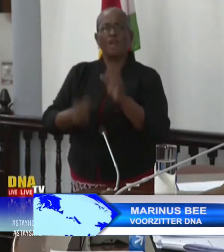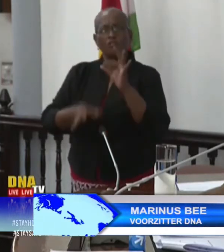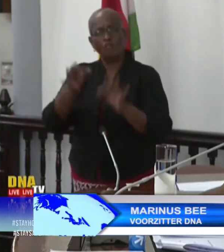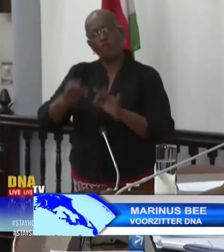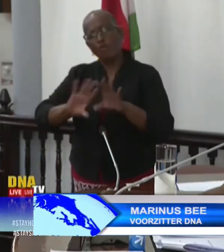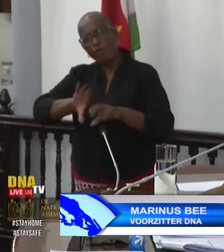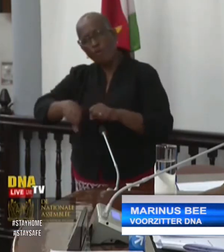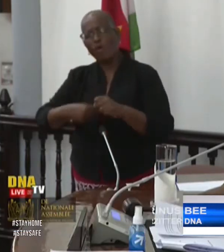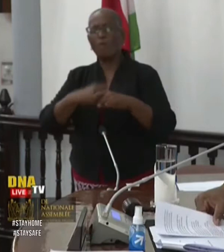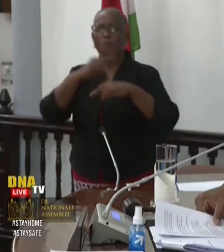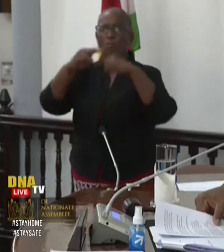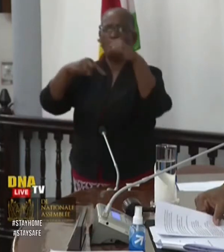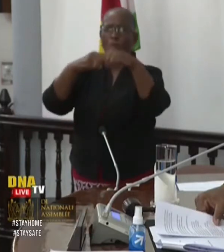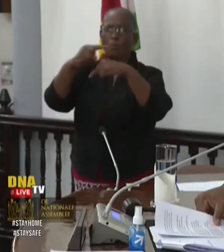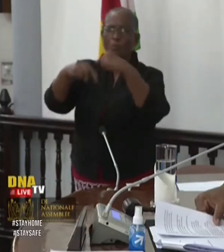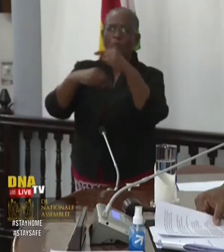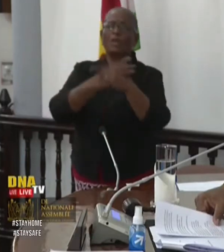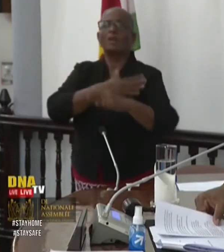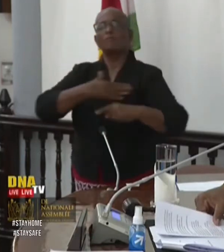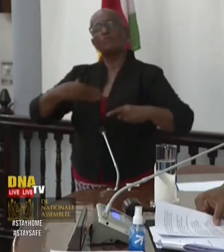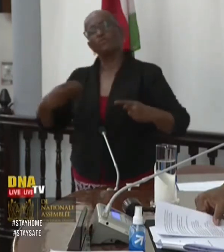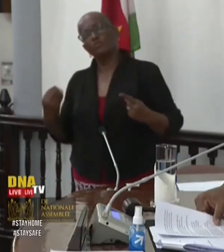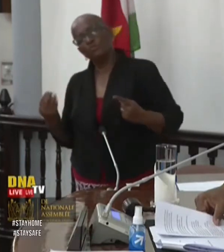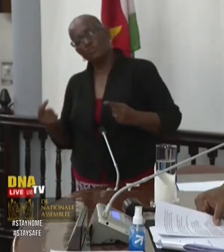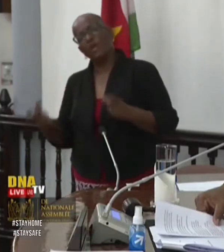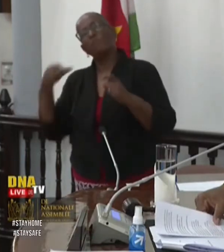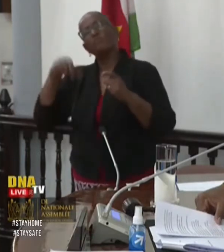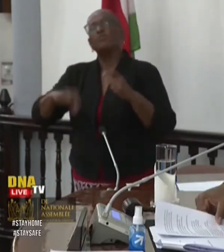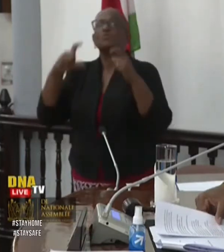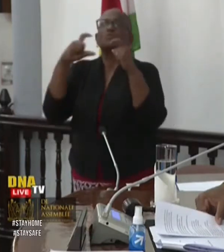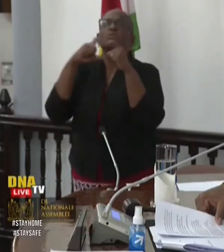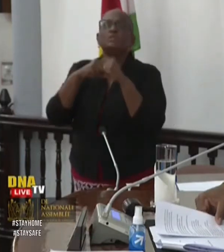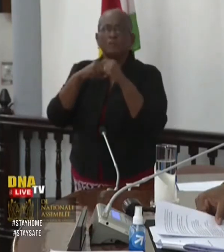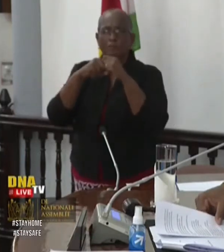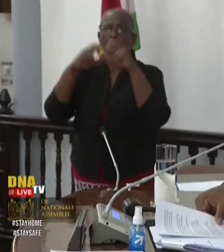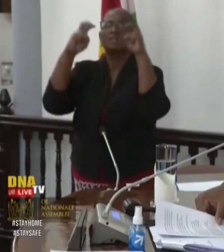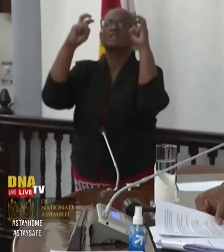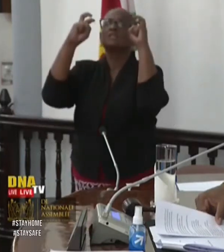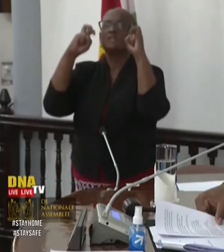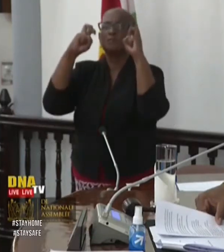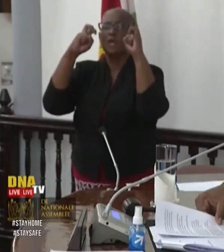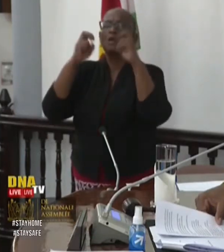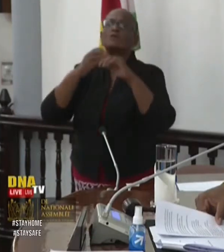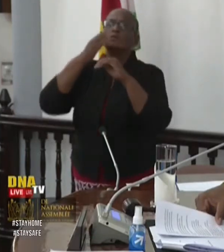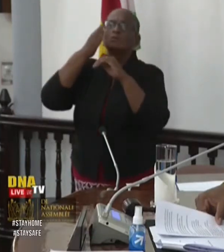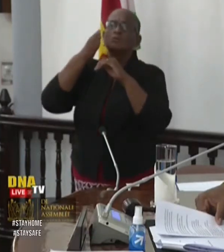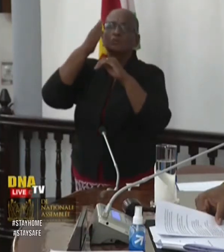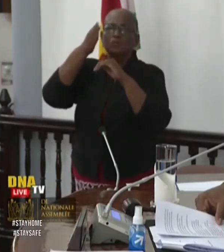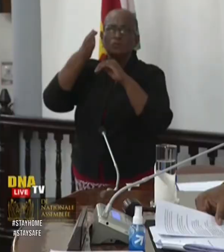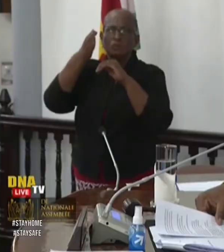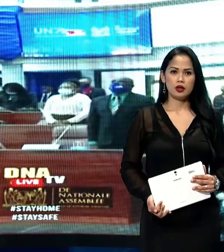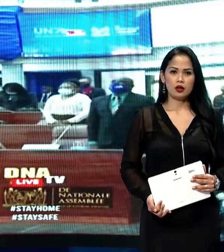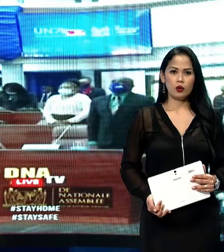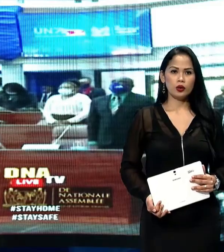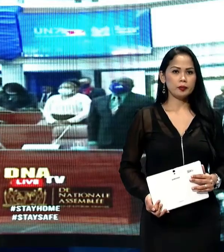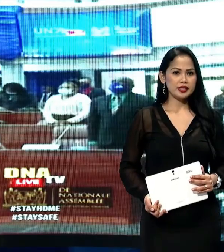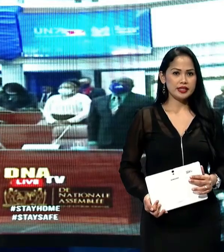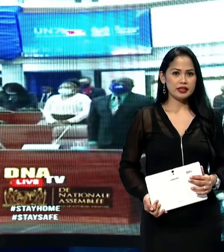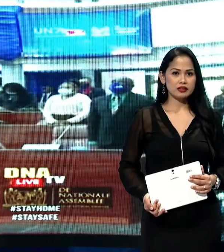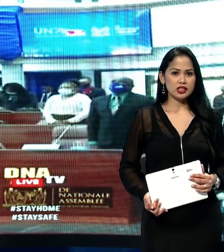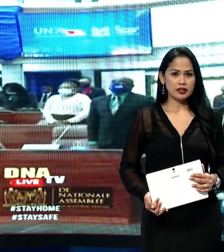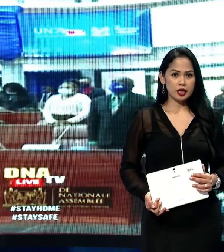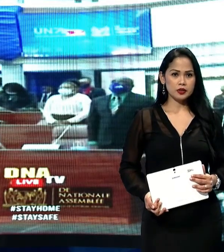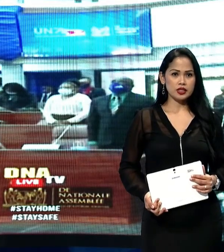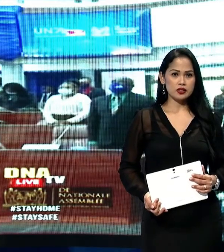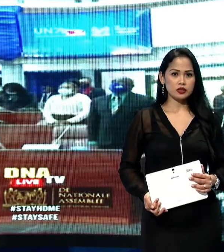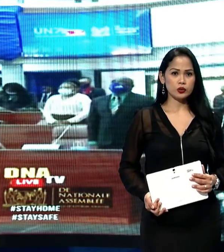duurzame ontwikkeling zijn allemaal nauw verankerd in het thema de toekomst die we willen. Ook